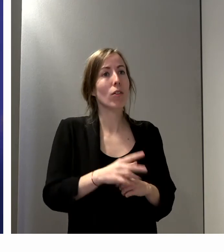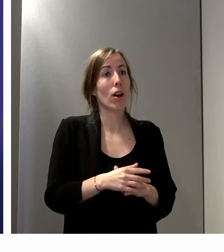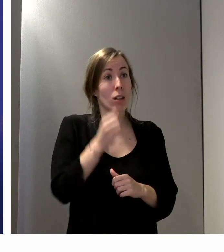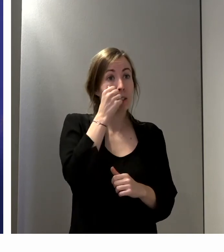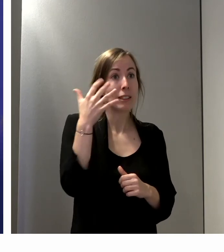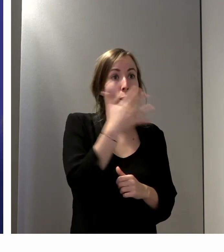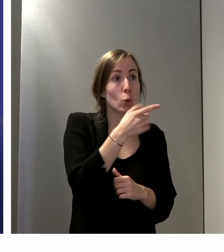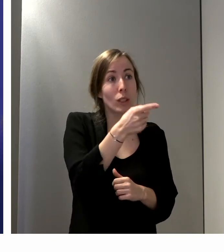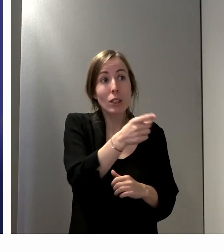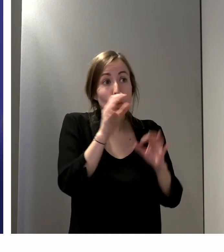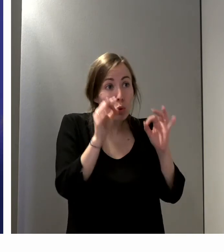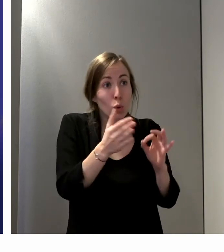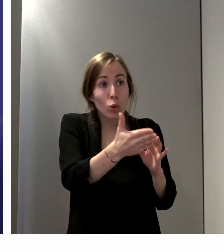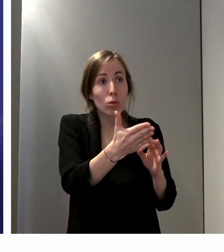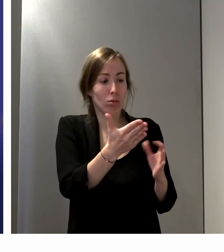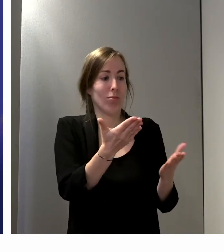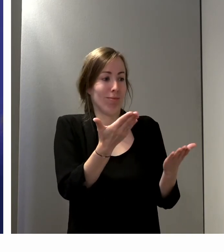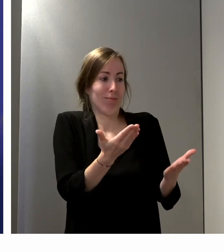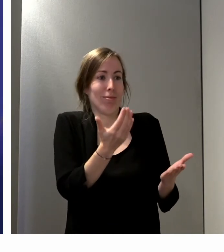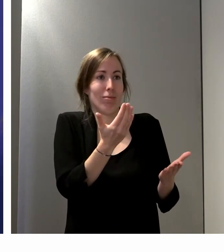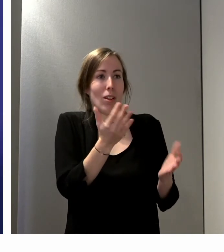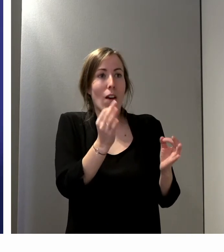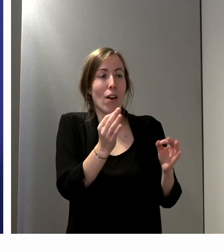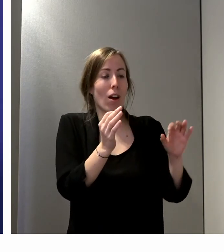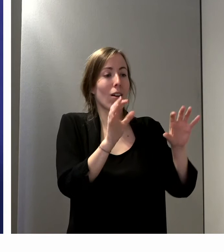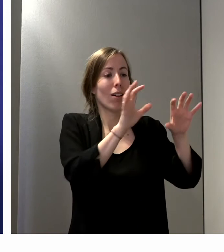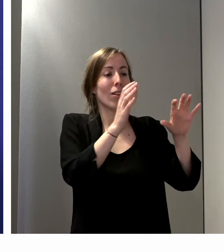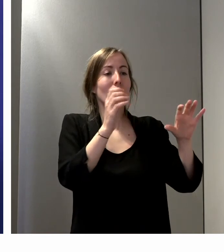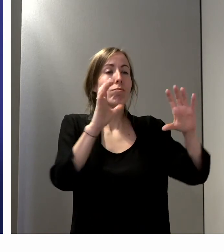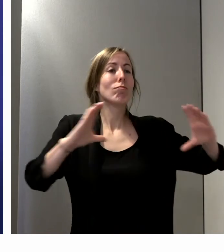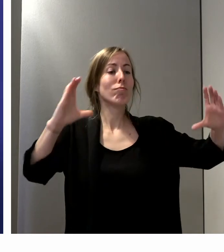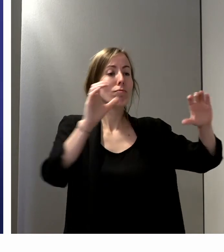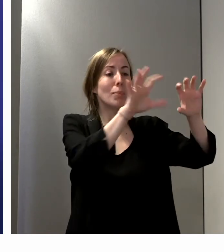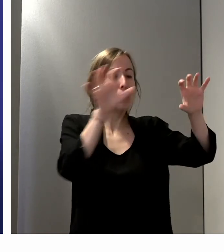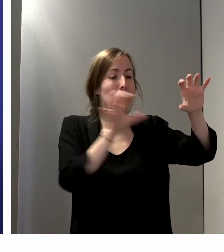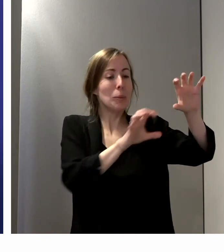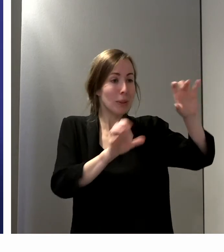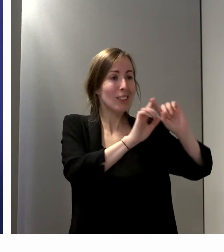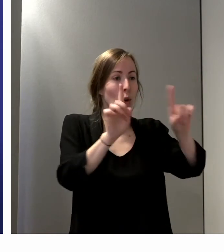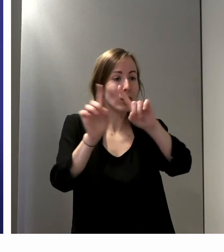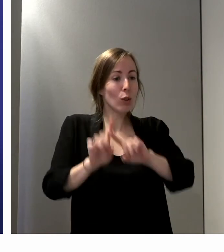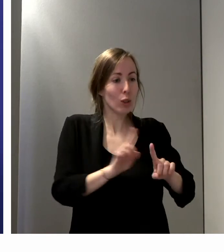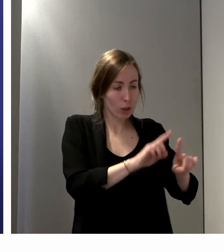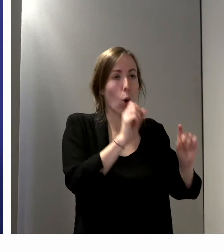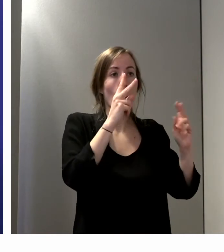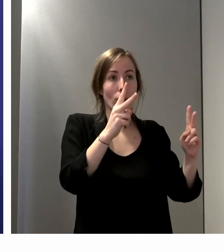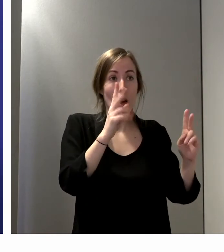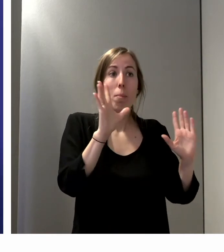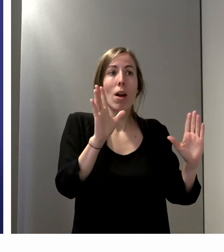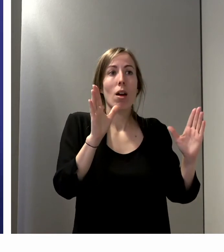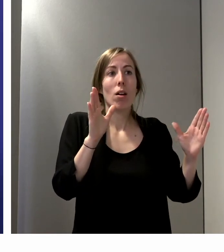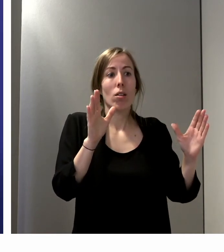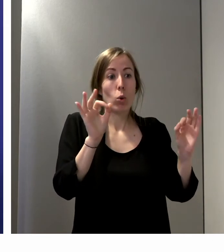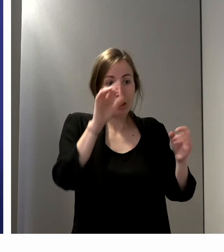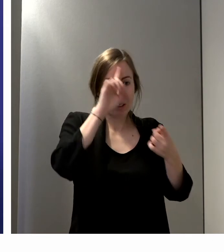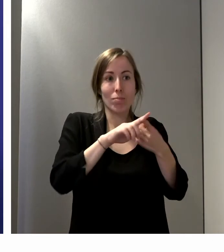les États-Unis, avec la responsabilité subsidiaire des différents États, mais aussi cette forte législation